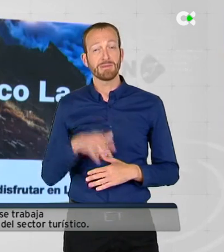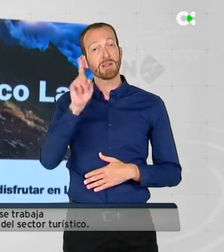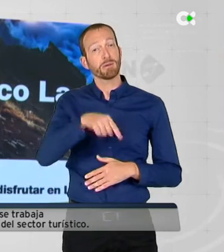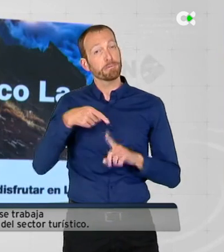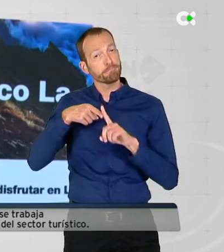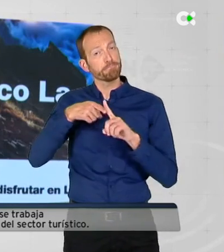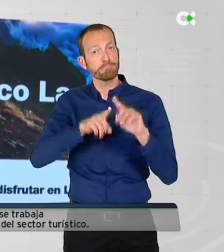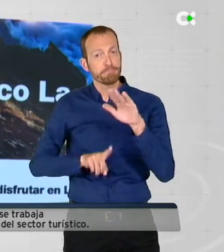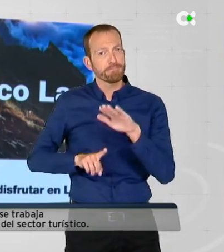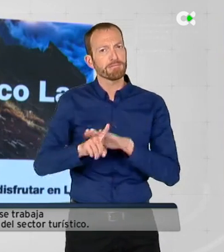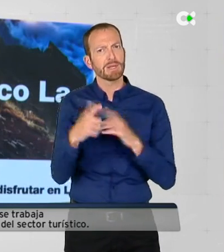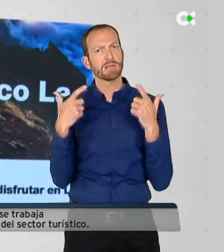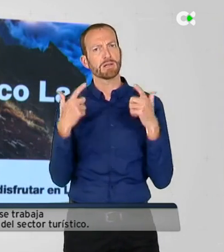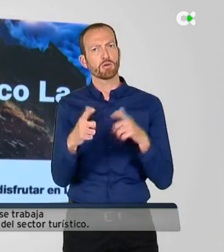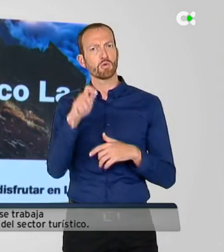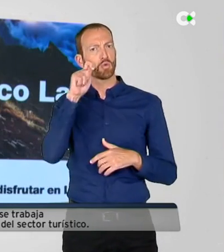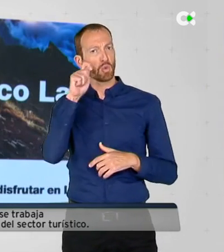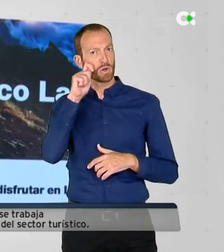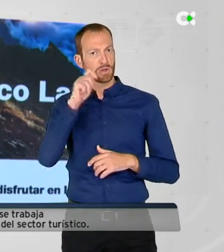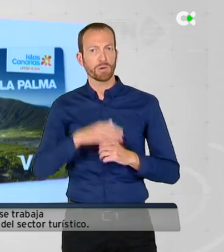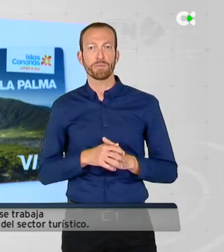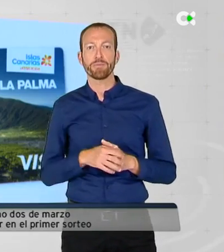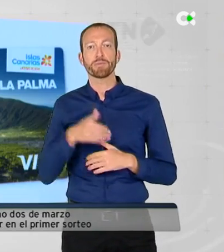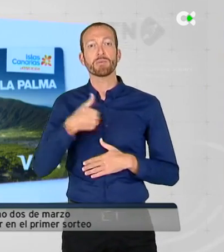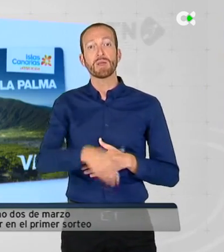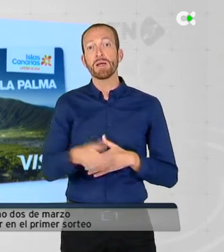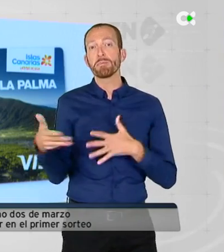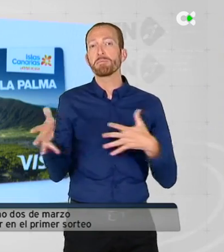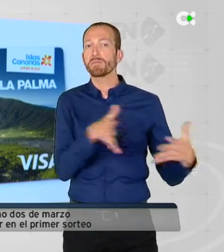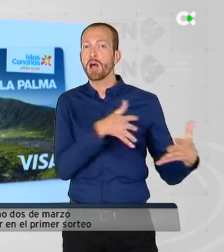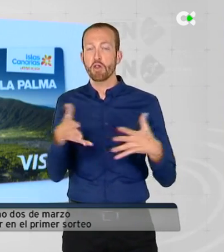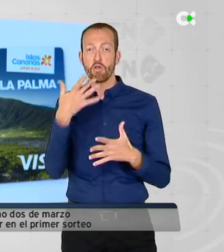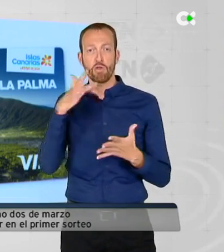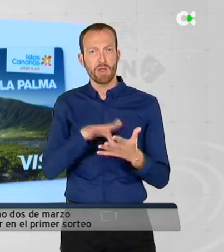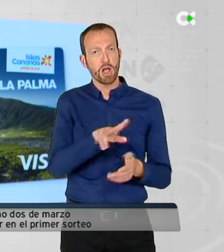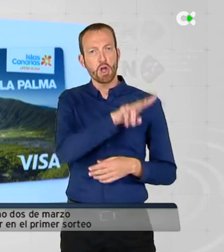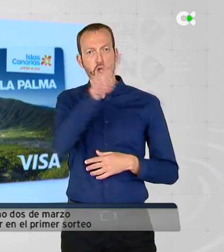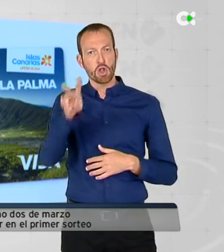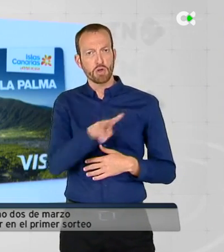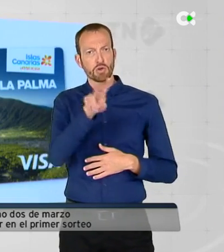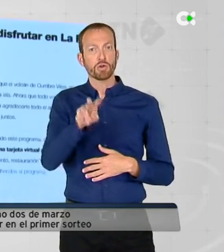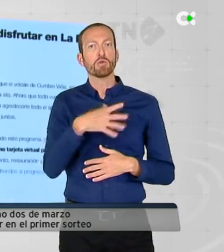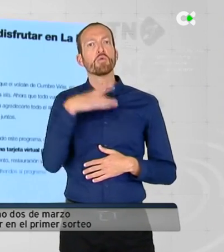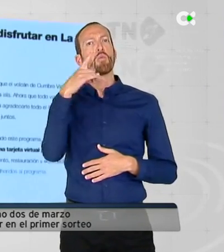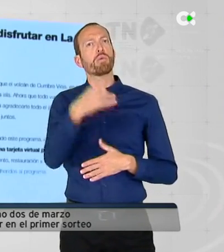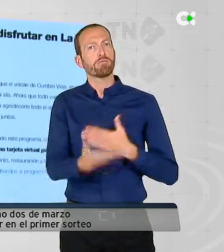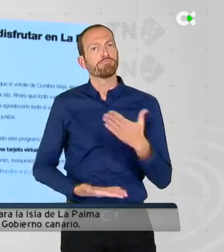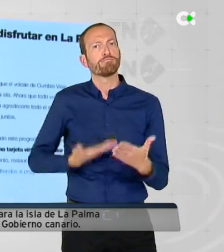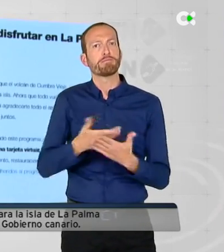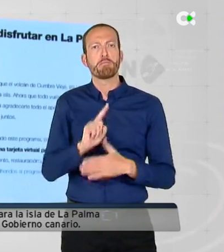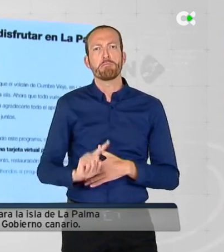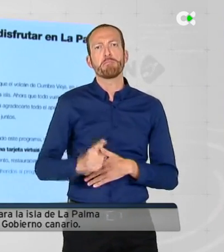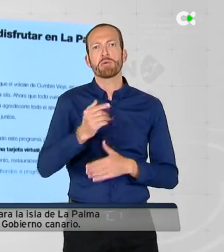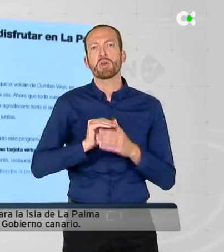También se trabaja la recuperación del sector turístico. Hasta el próximo 2 de marzo se podrán participar en el primer